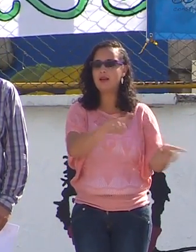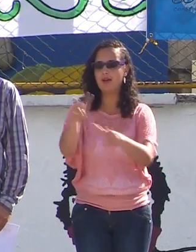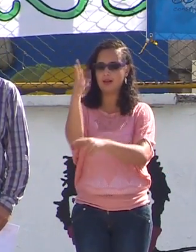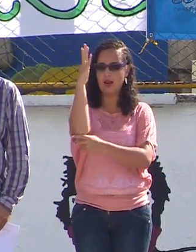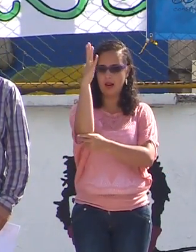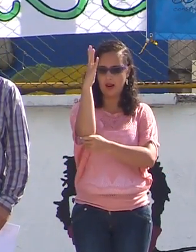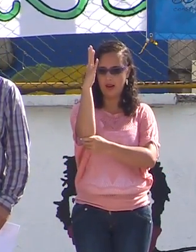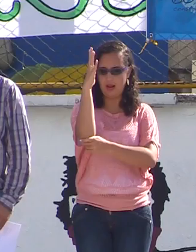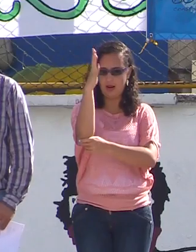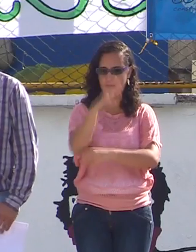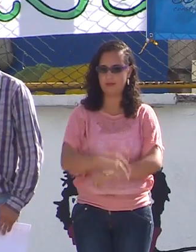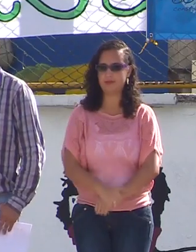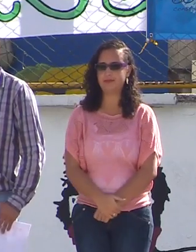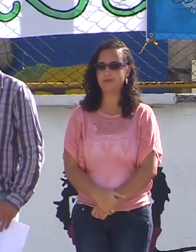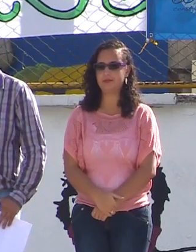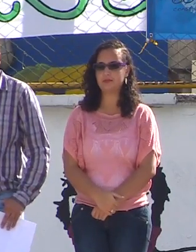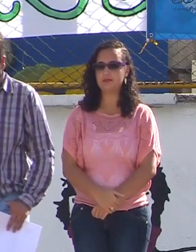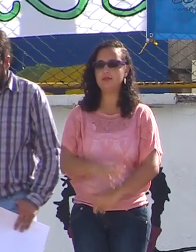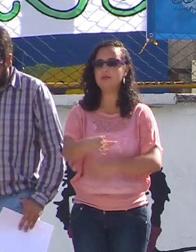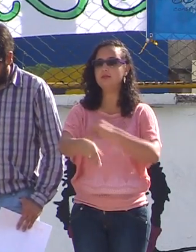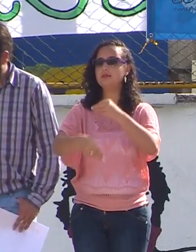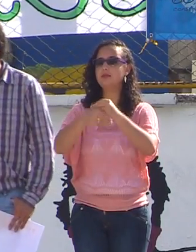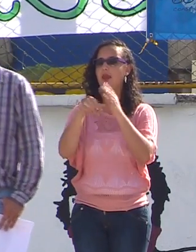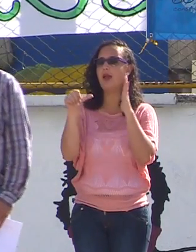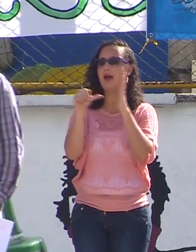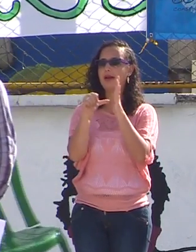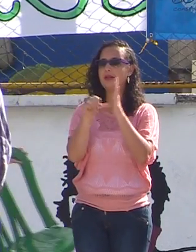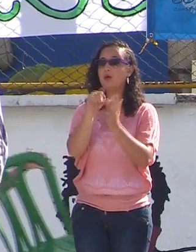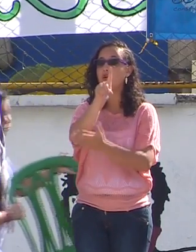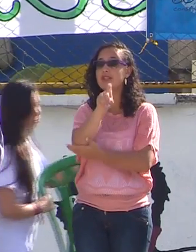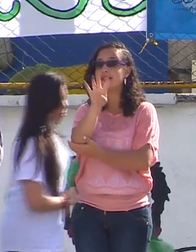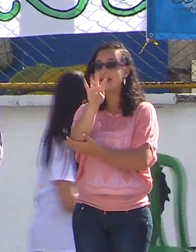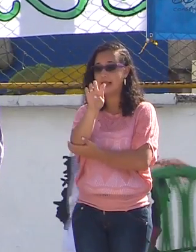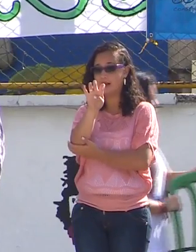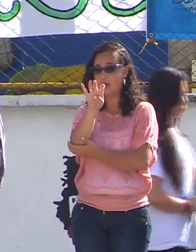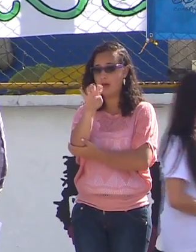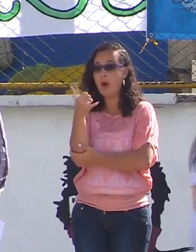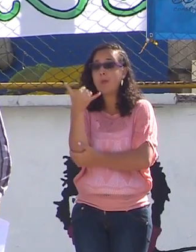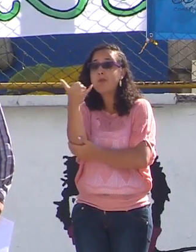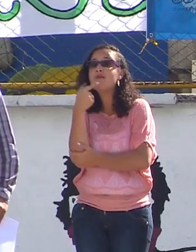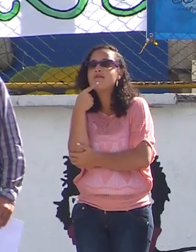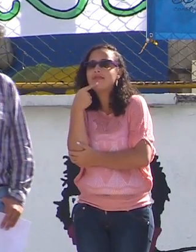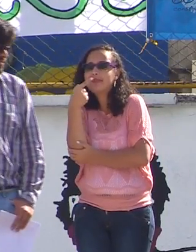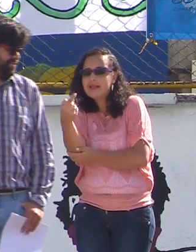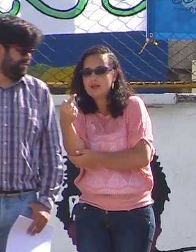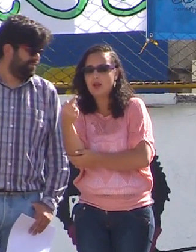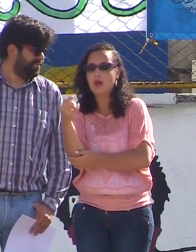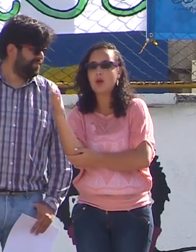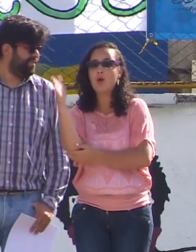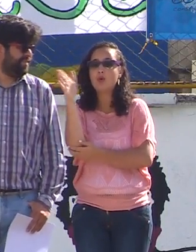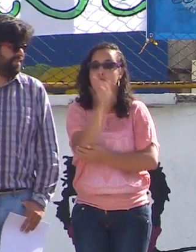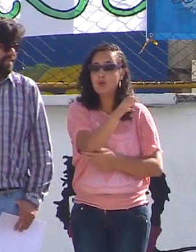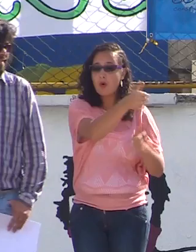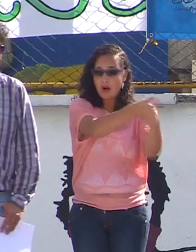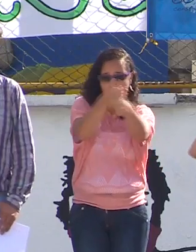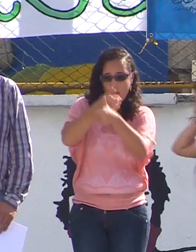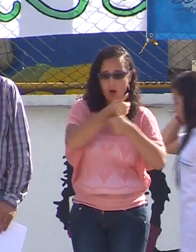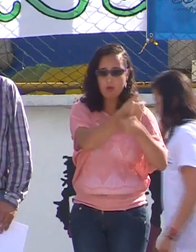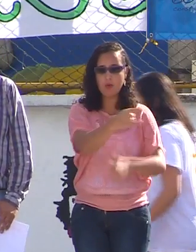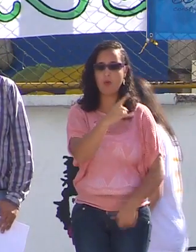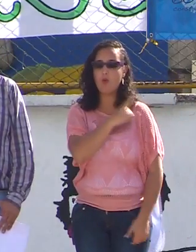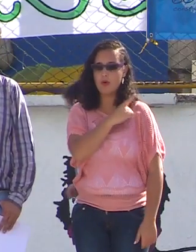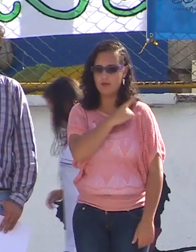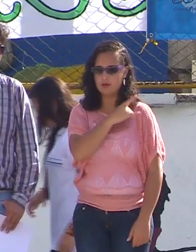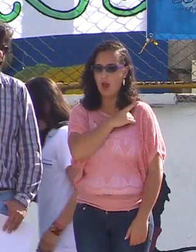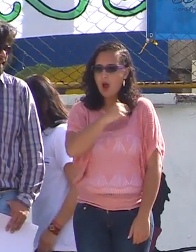Asimismo, en su artículo 69 se garantiza la autonomía universitaria, la cual